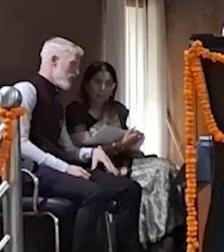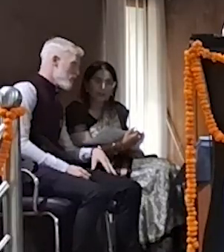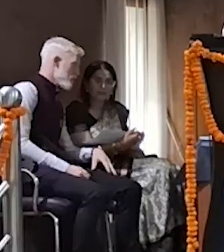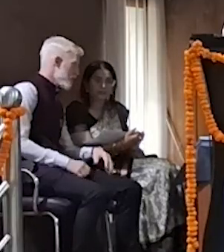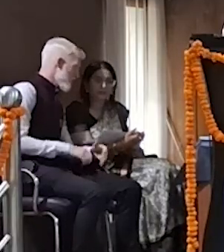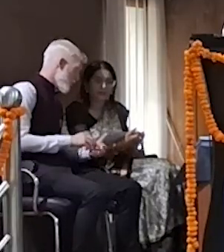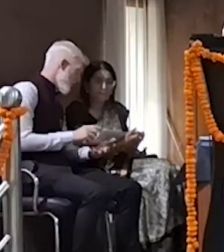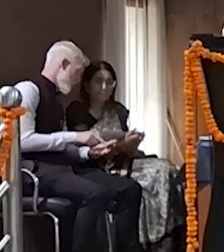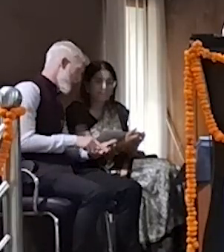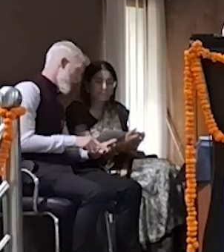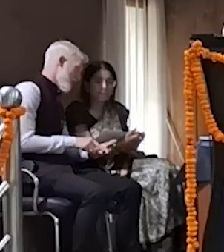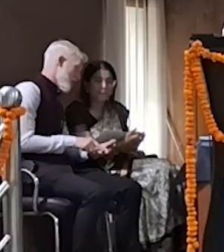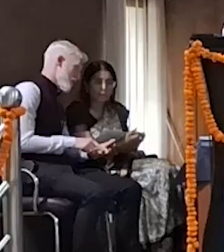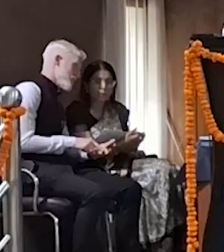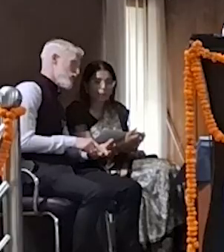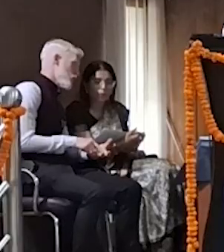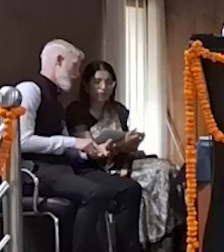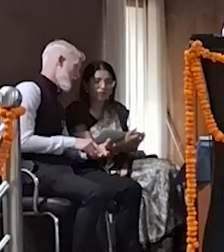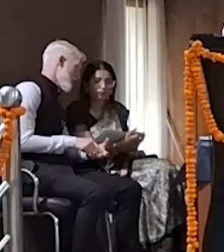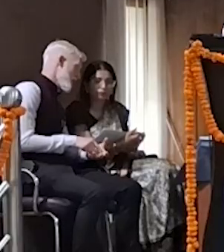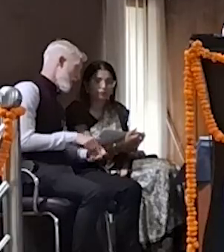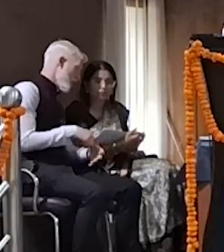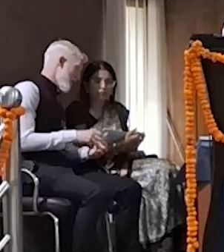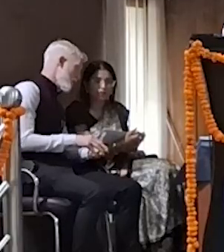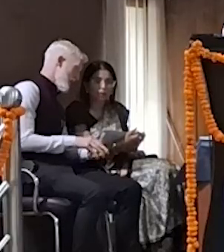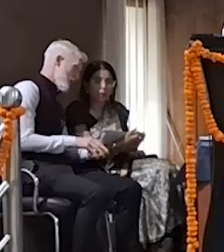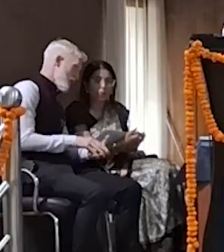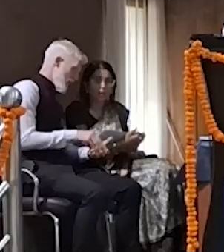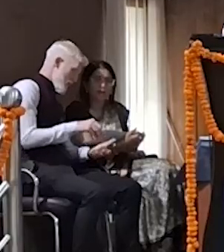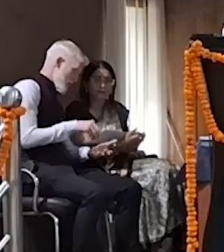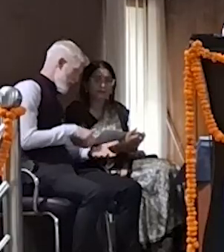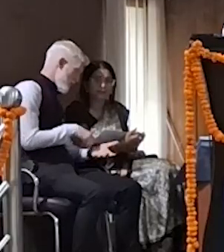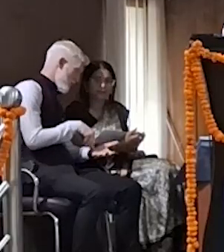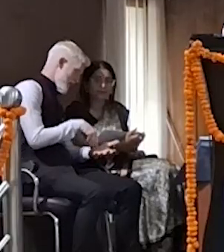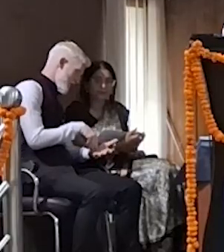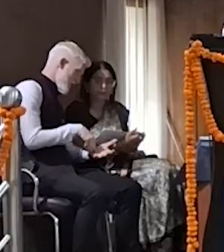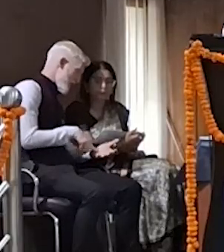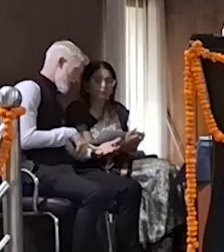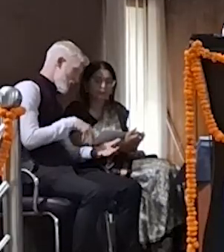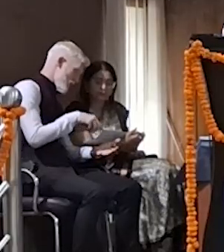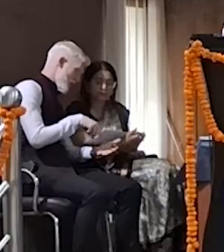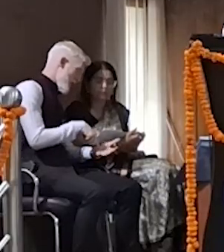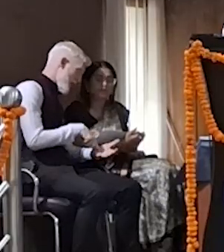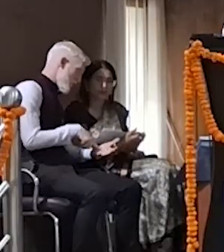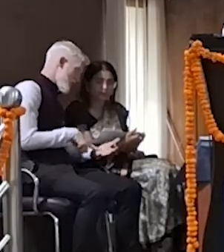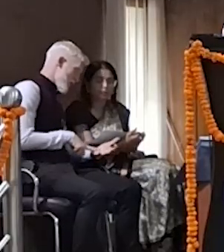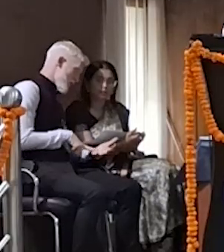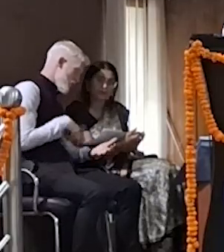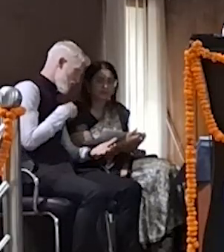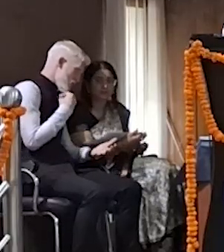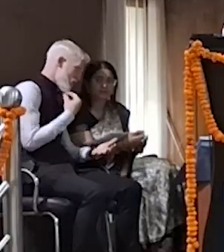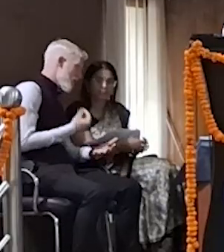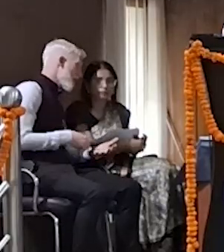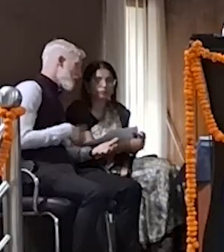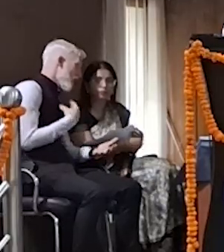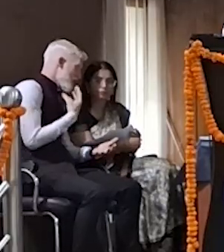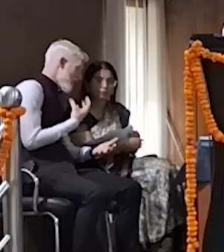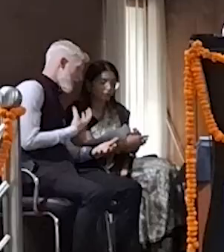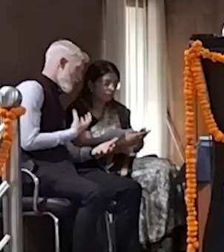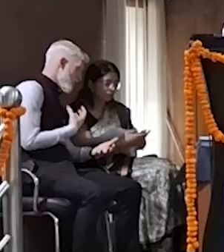व्यक्तित्व को किस प्रकार पूजा जाता है, किस प्रकार उस व्यक्तित्व को हम नमन करते